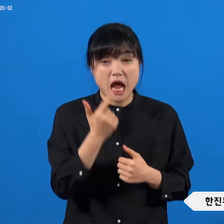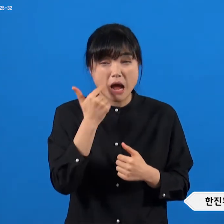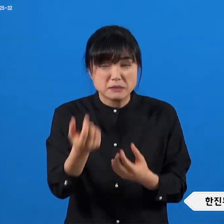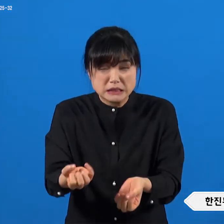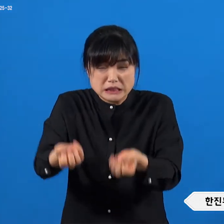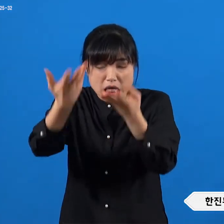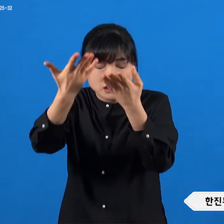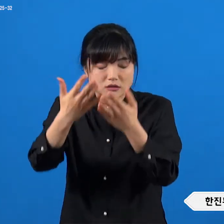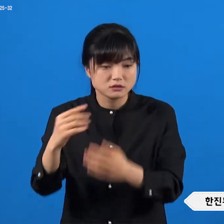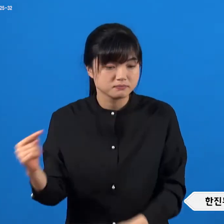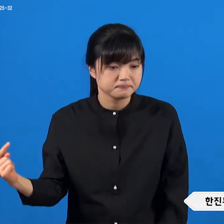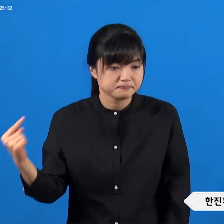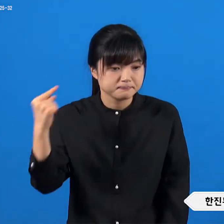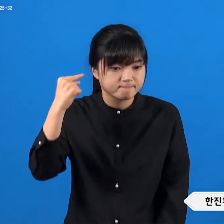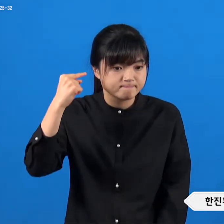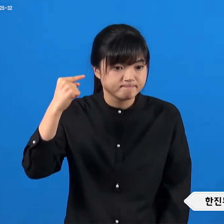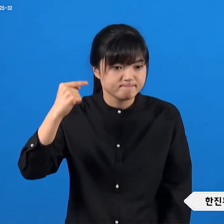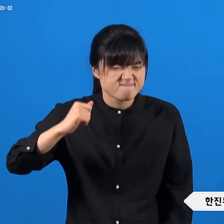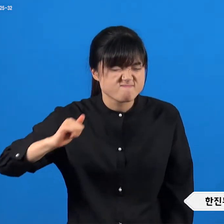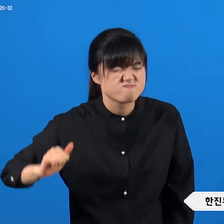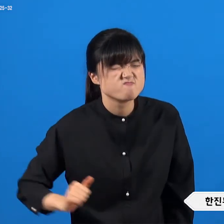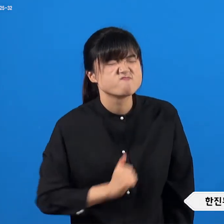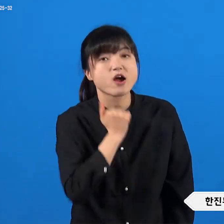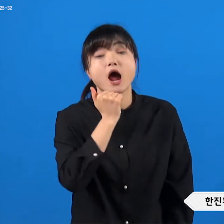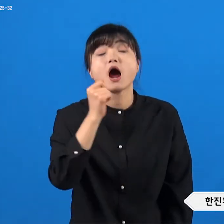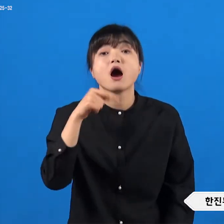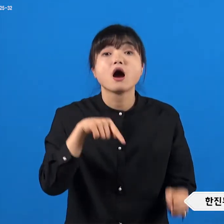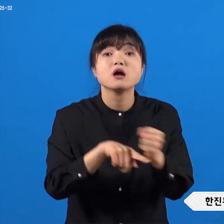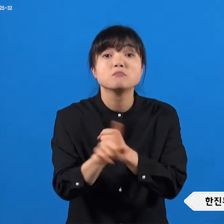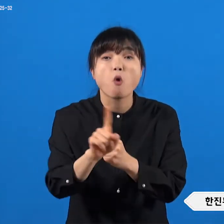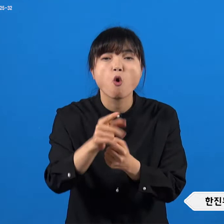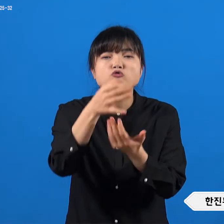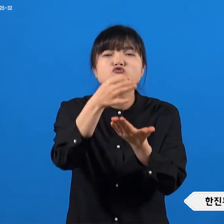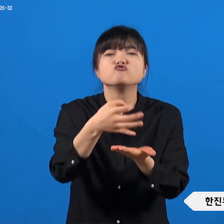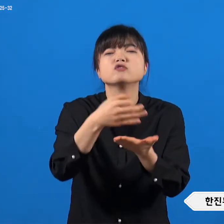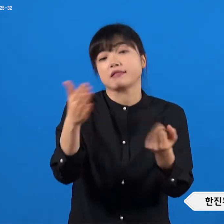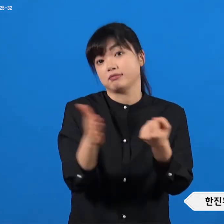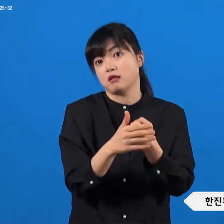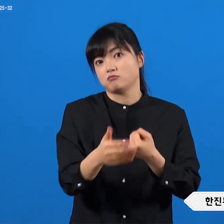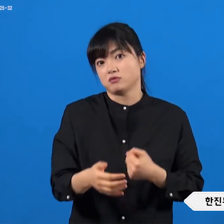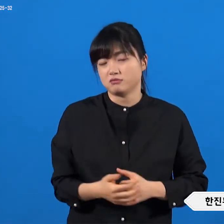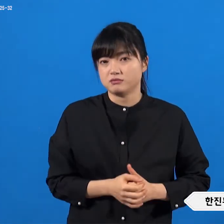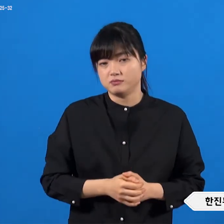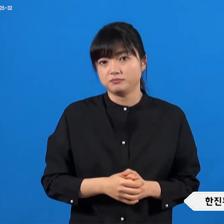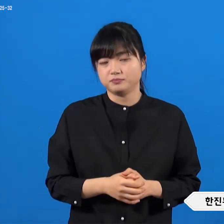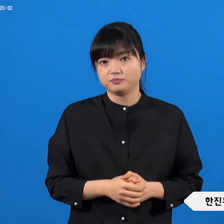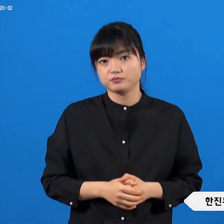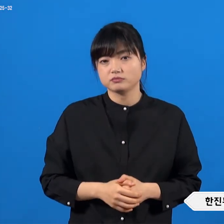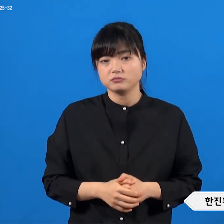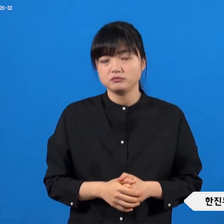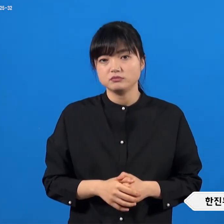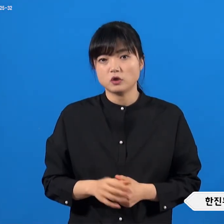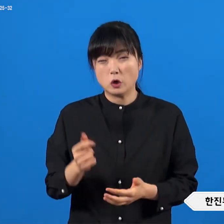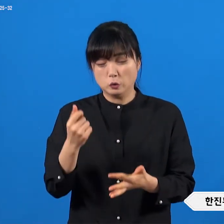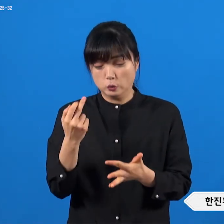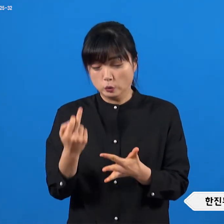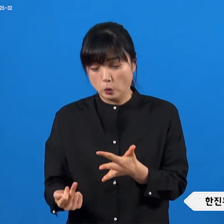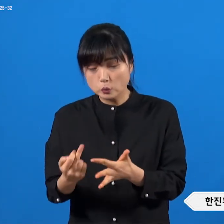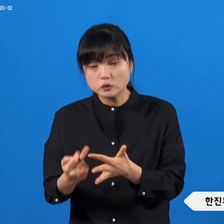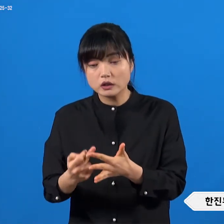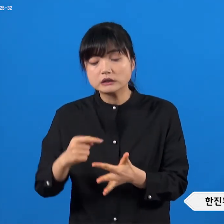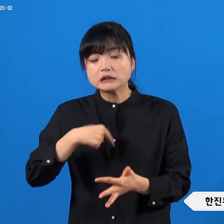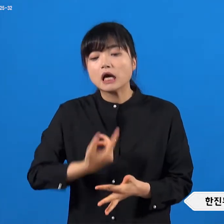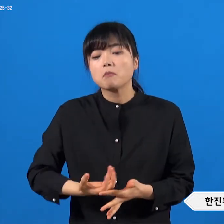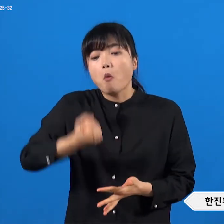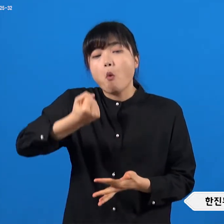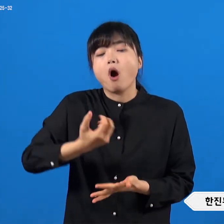아버지가 잔치를 벌렸다는 소리를 듣고 발끈한 것도 결국은 유산 때문입니다. 동생은